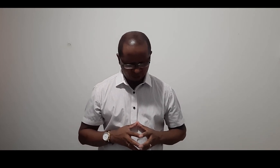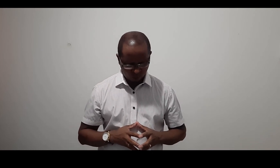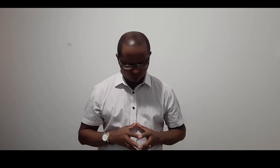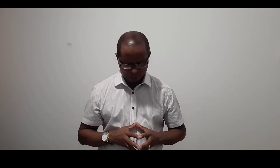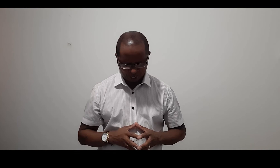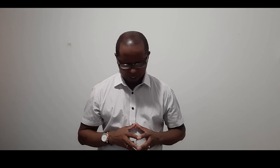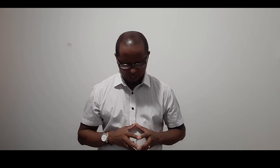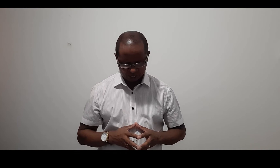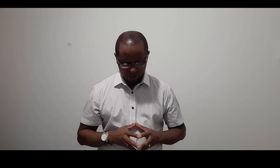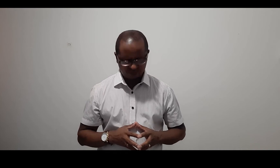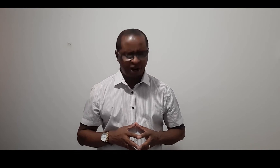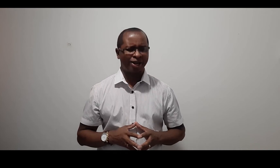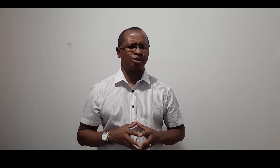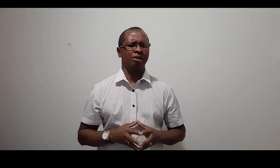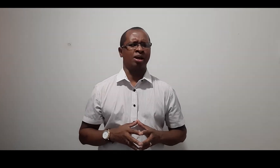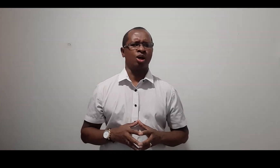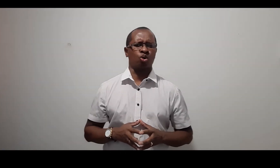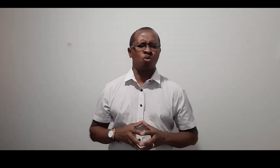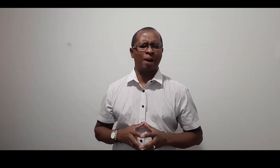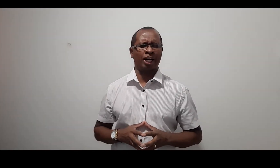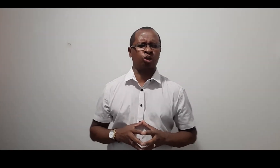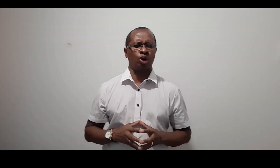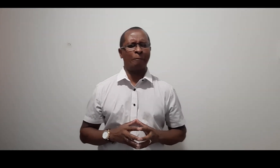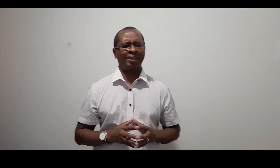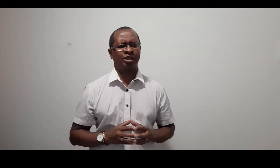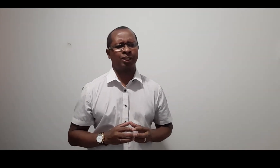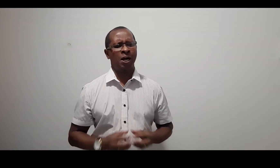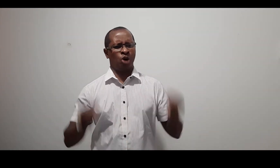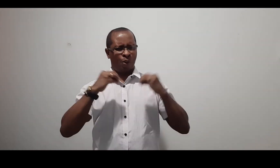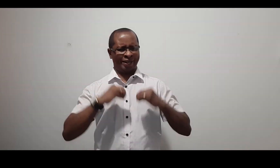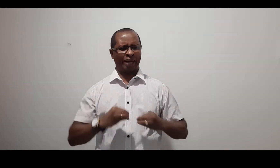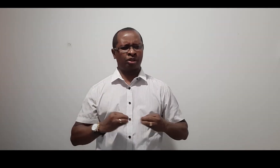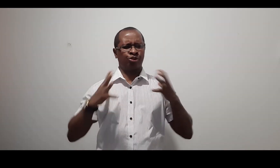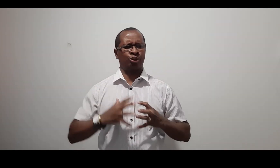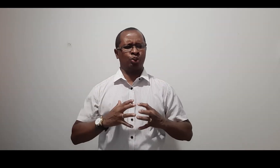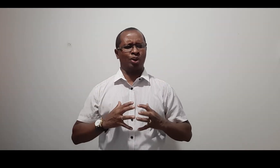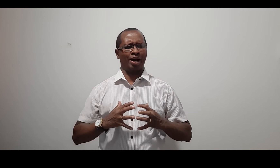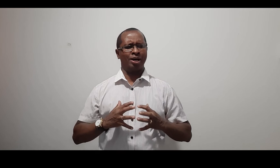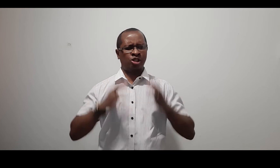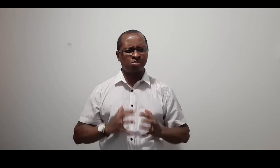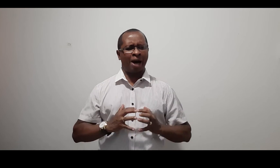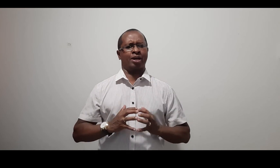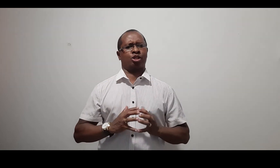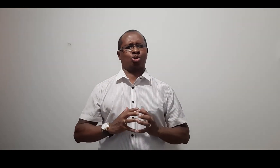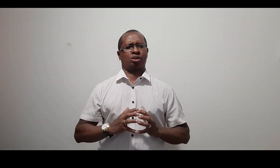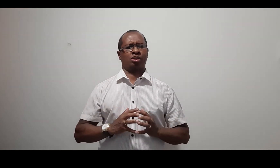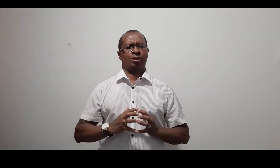feno rombaka sy faharatsiana, rombaka taolam-paty na ao anatin'ny fon'ny olona tsy manana Jesosy.